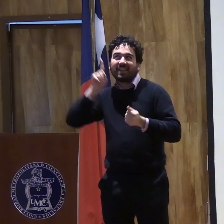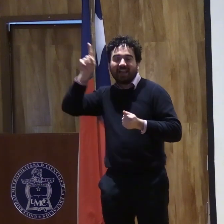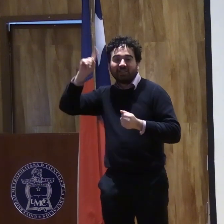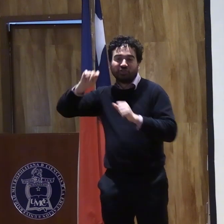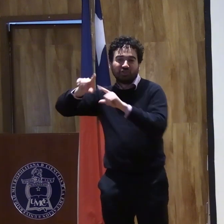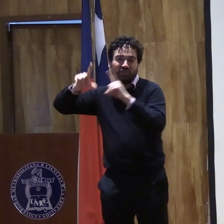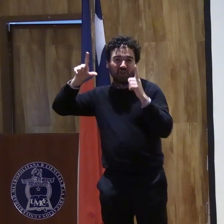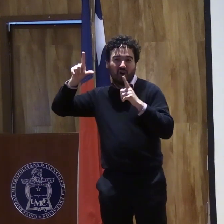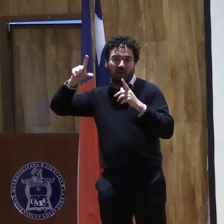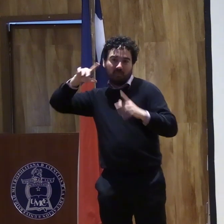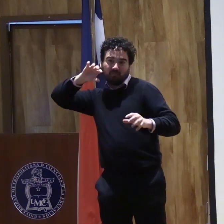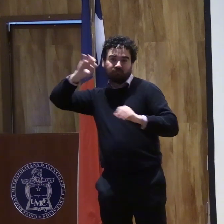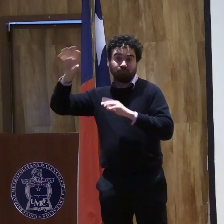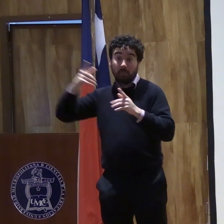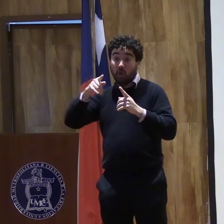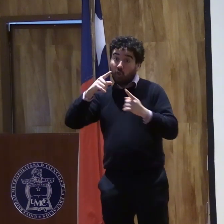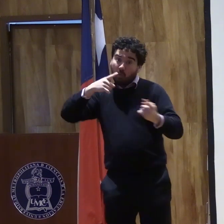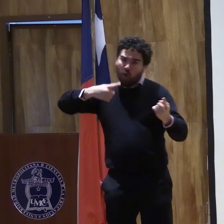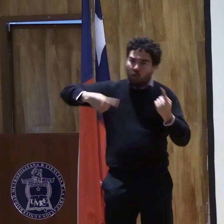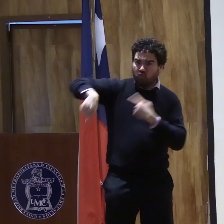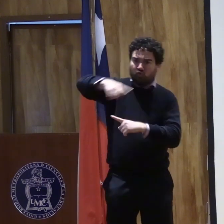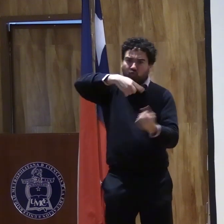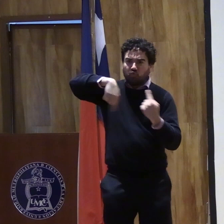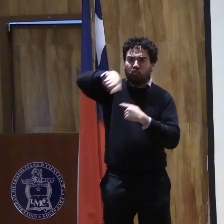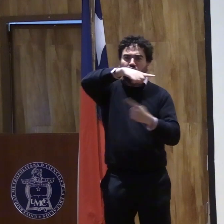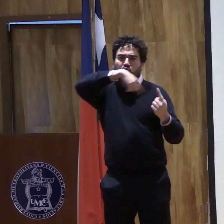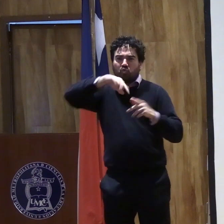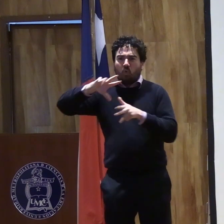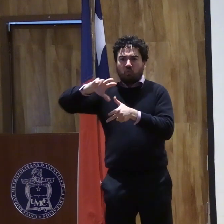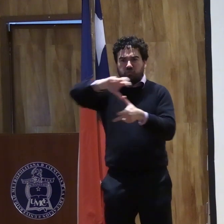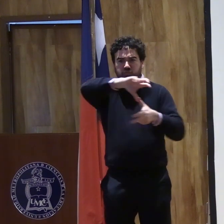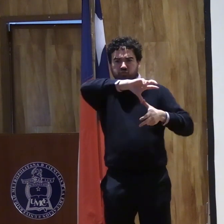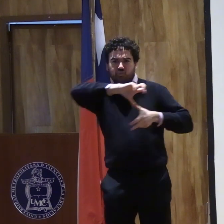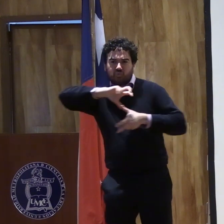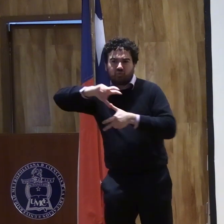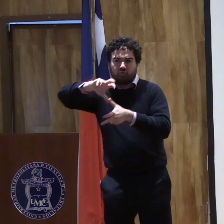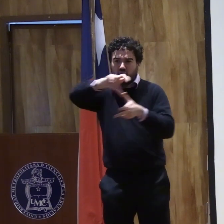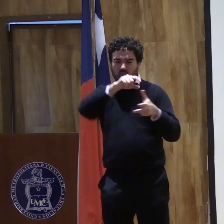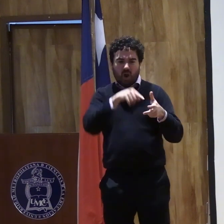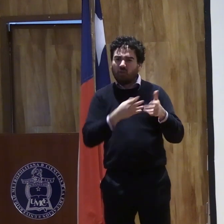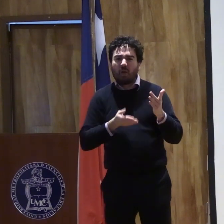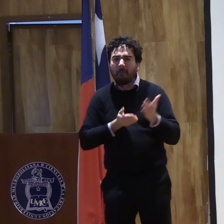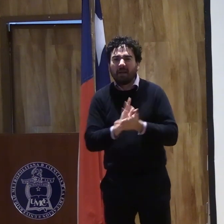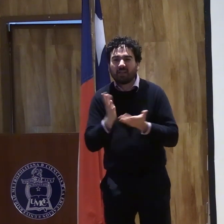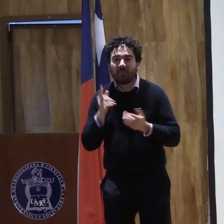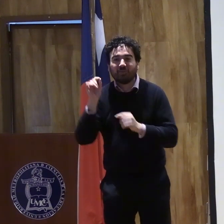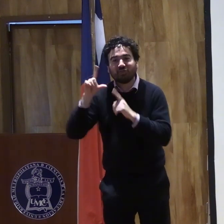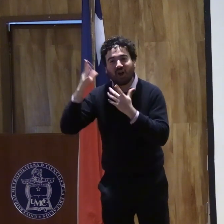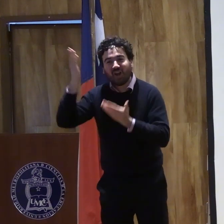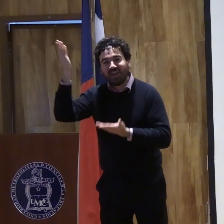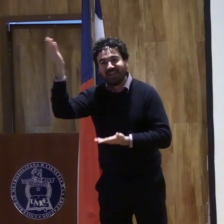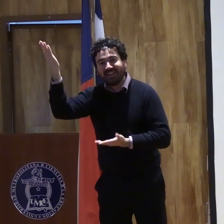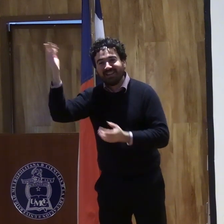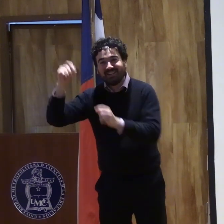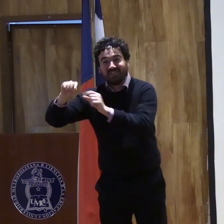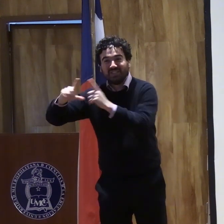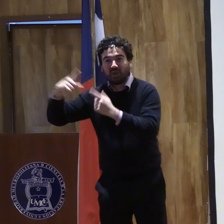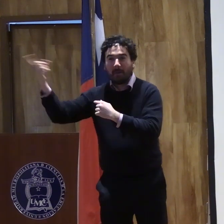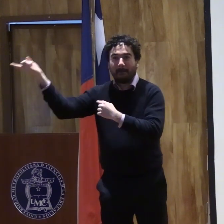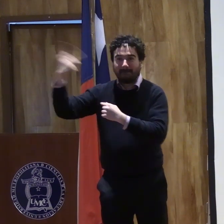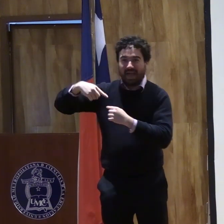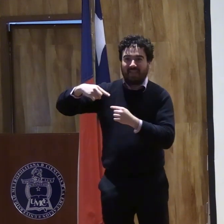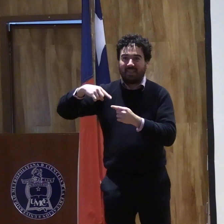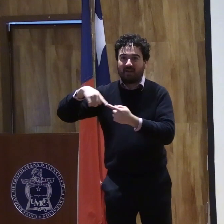de los huracanes y de todas estas cuestiones que viene del Sol. Si el Sol es el que realmente manda el buque